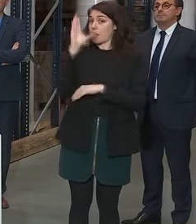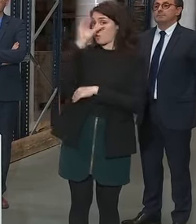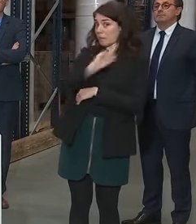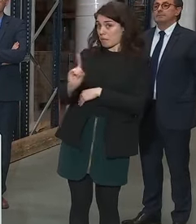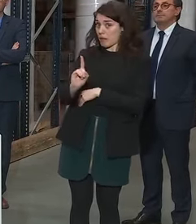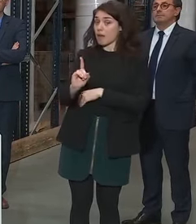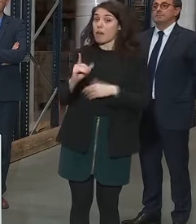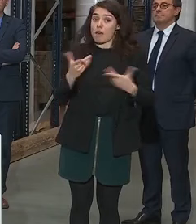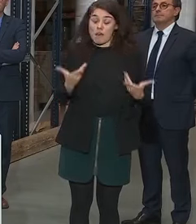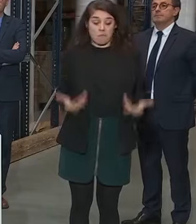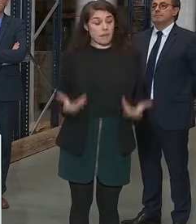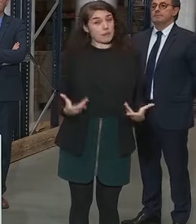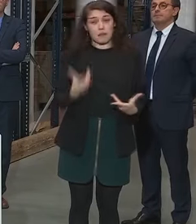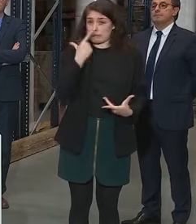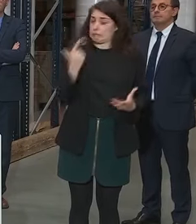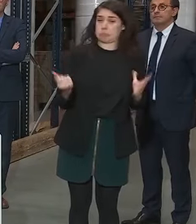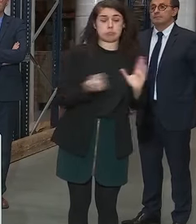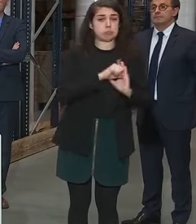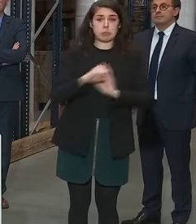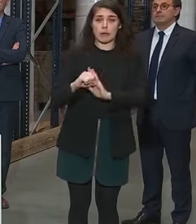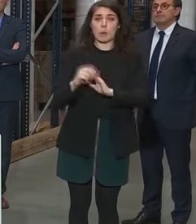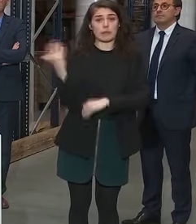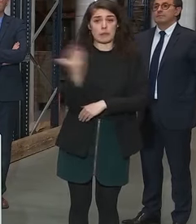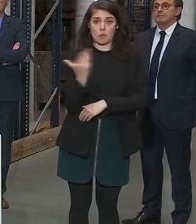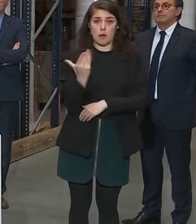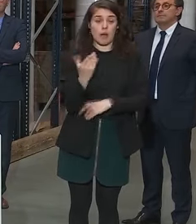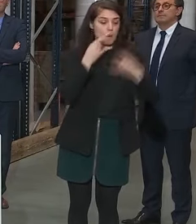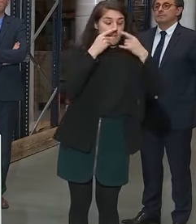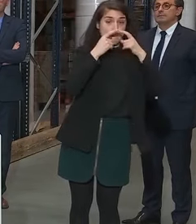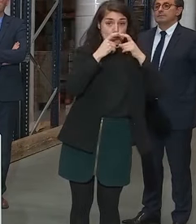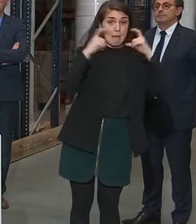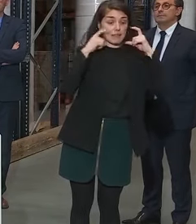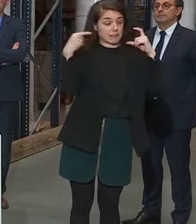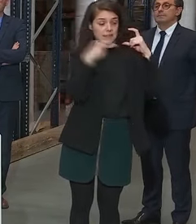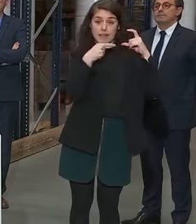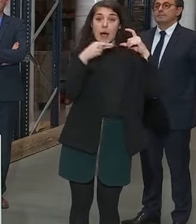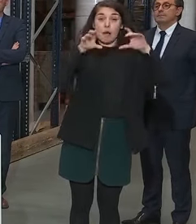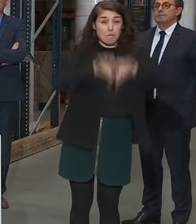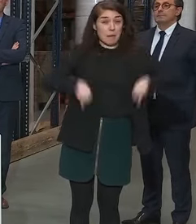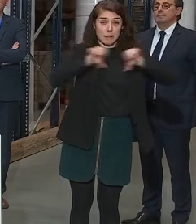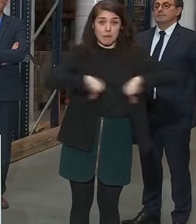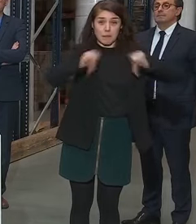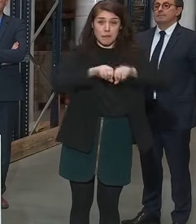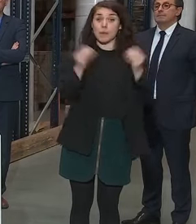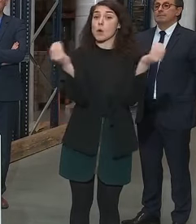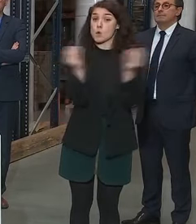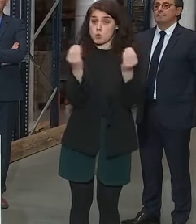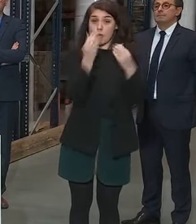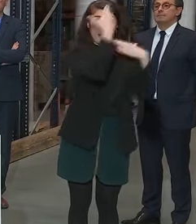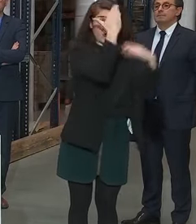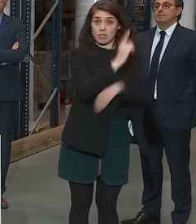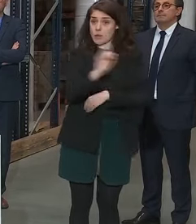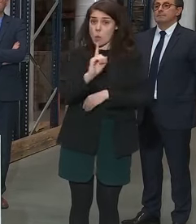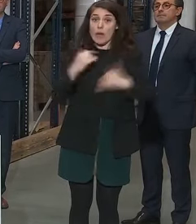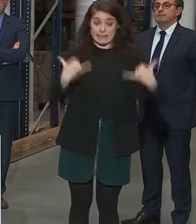mes yeux aujourd'hui, avant toute chose, produire davantage en France, sur notre sol. Produire parce